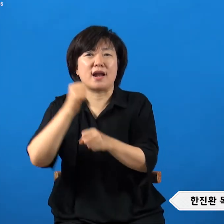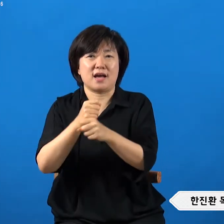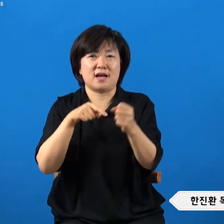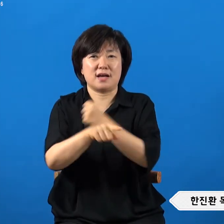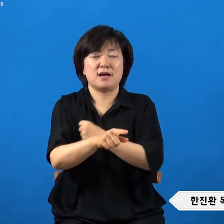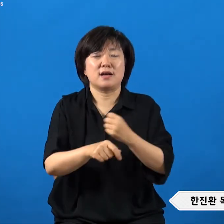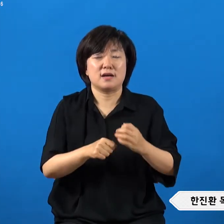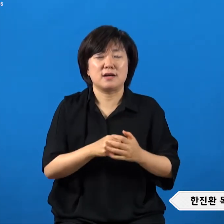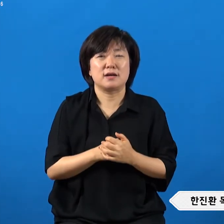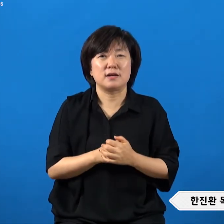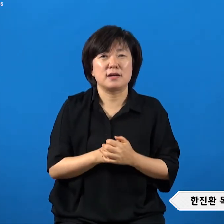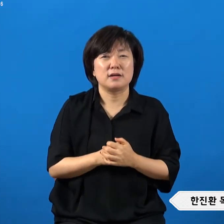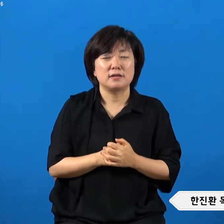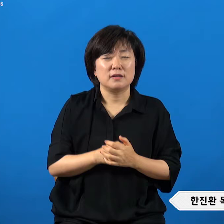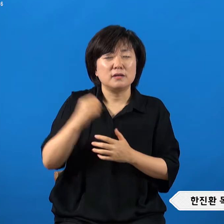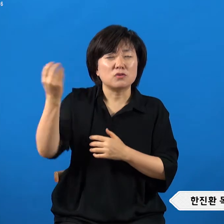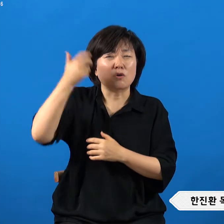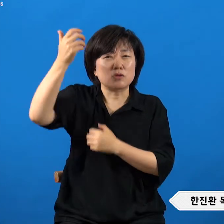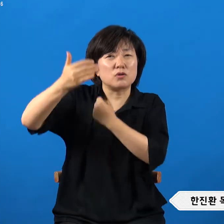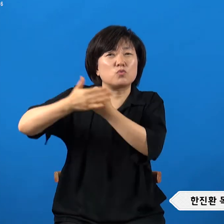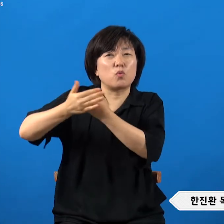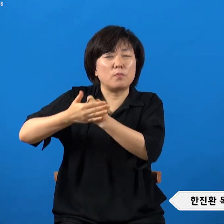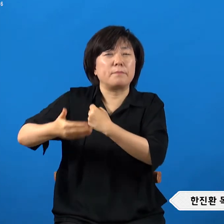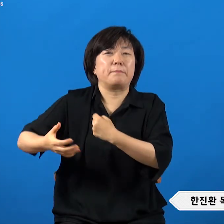성령의 도와주심을 사모하라는 말입니다.